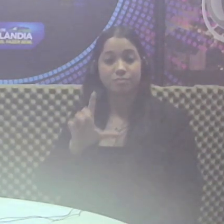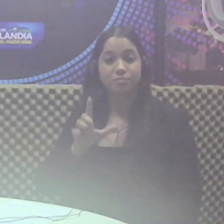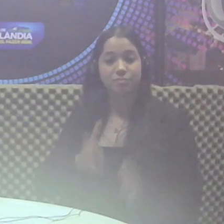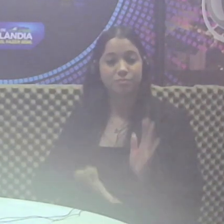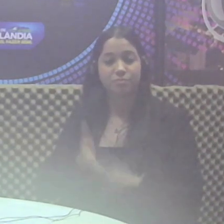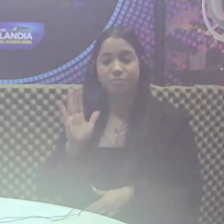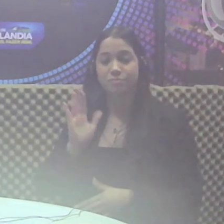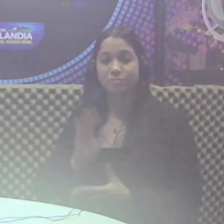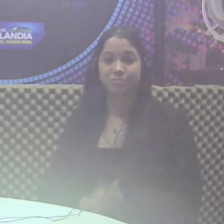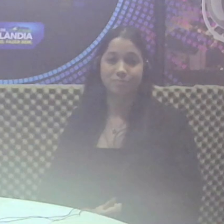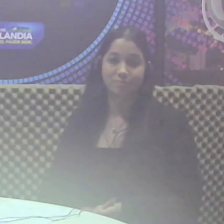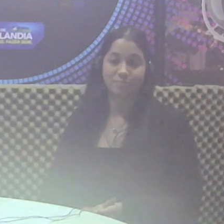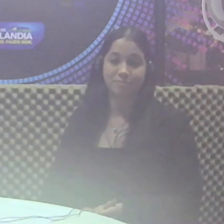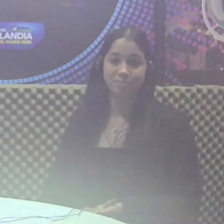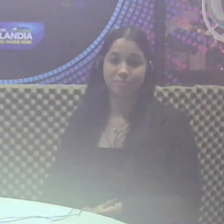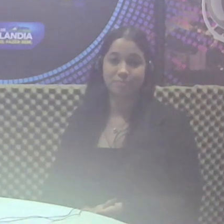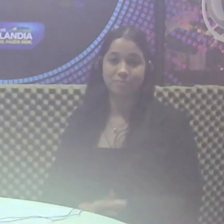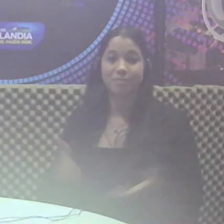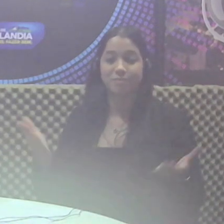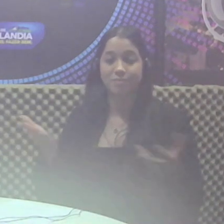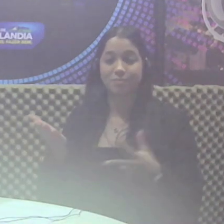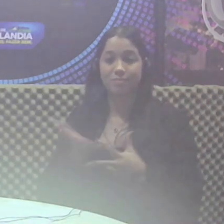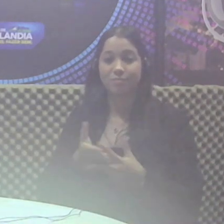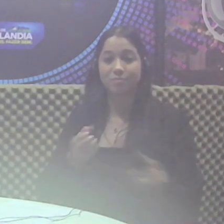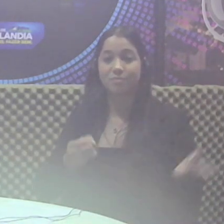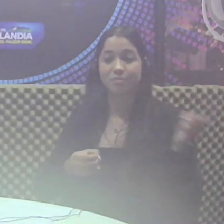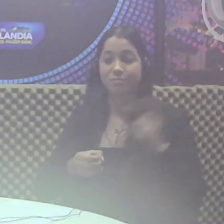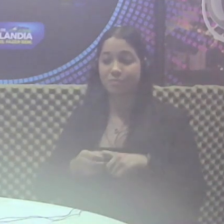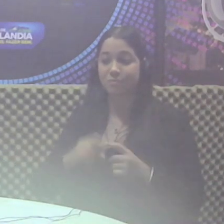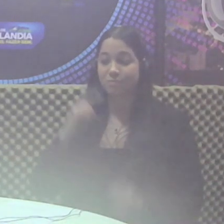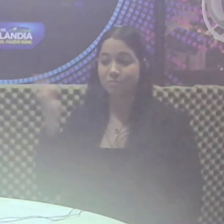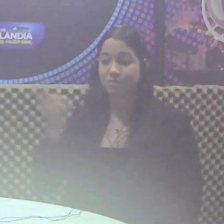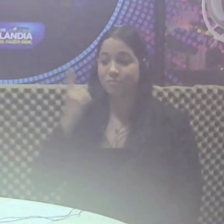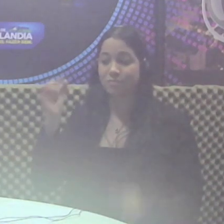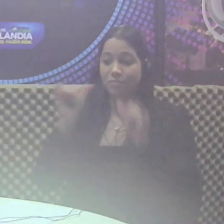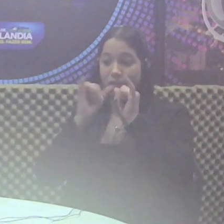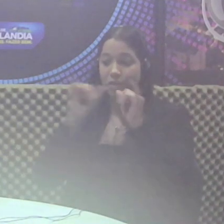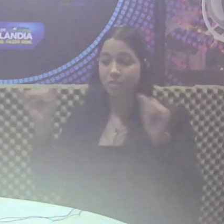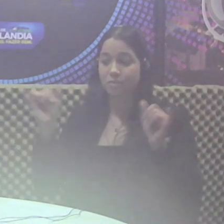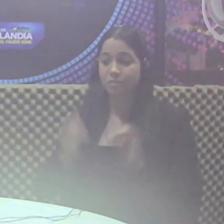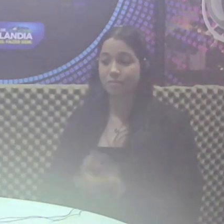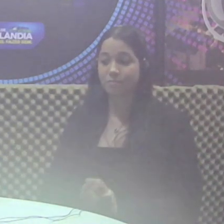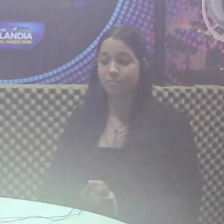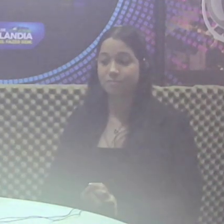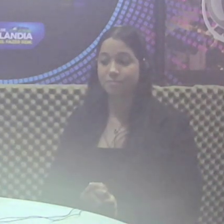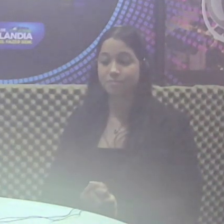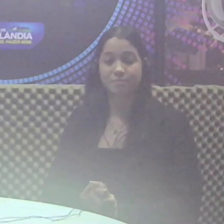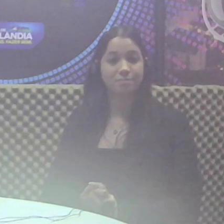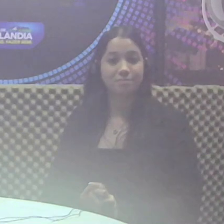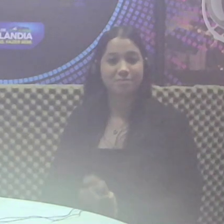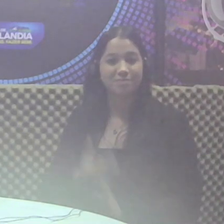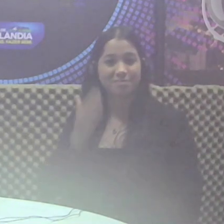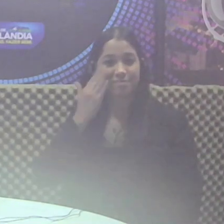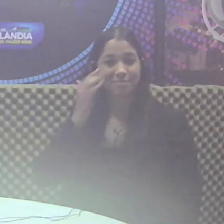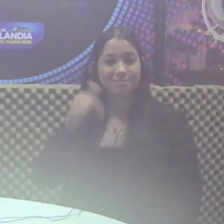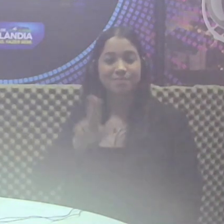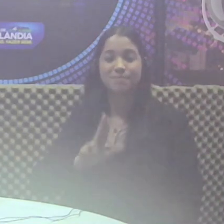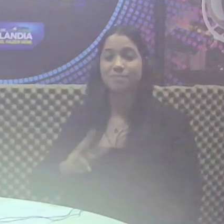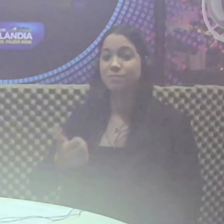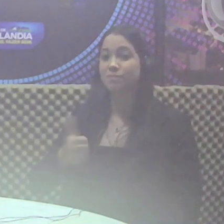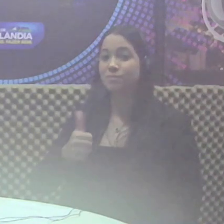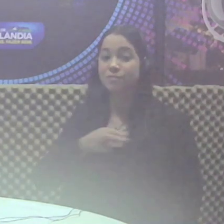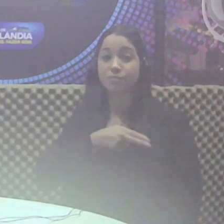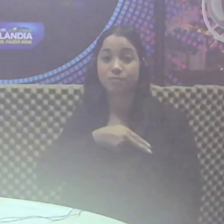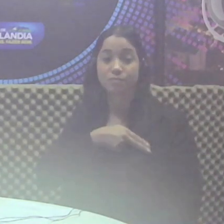Participe! Agora vamos para um rápido intervalo, já já voltamos com o Giro de Notícias. Você sabia que aqui em Uberlândia tem